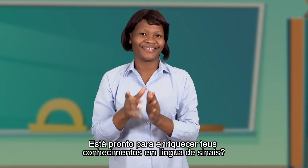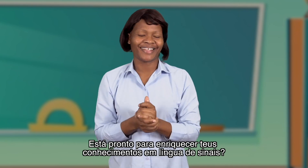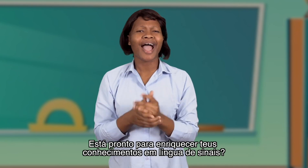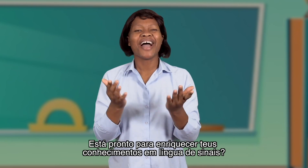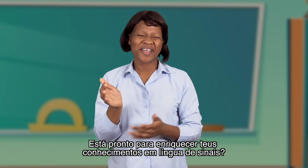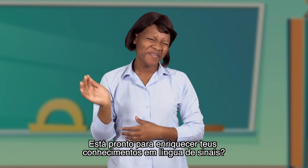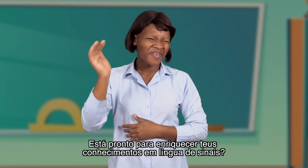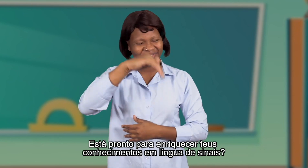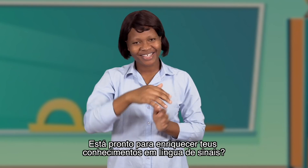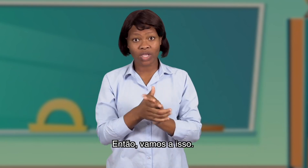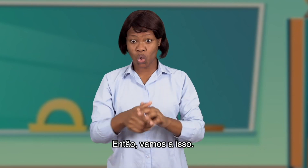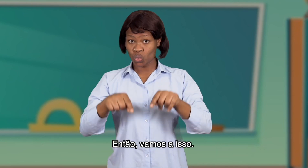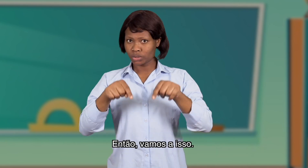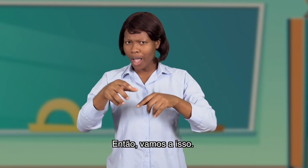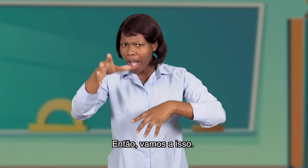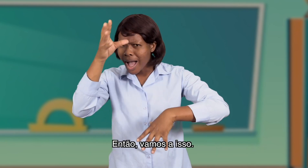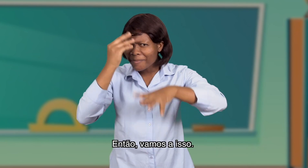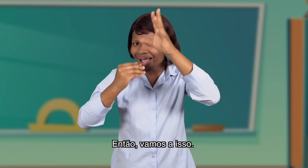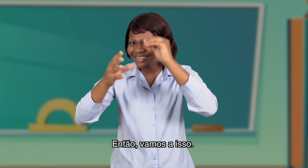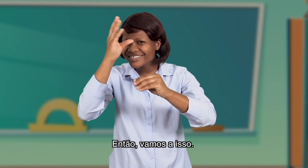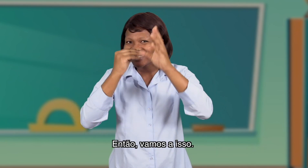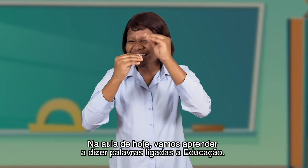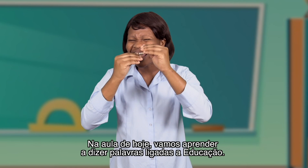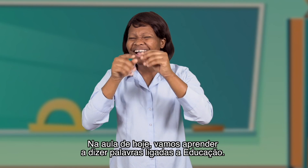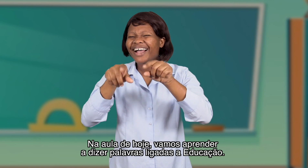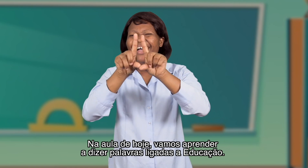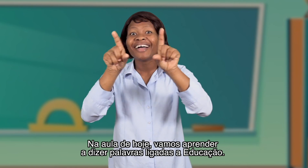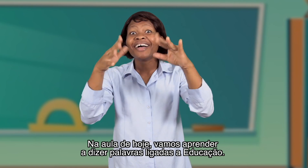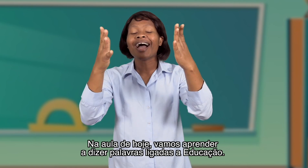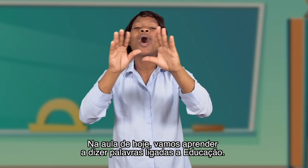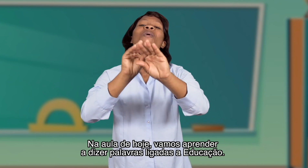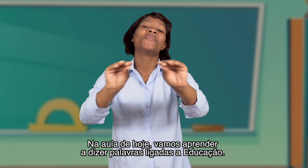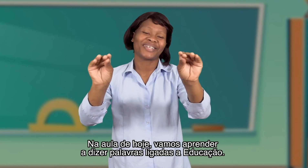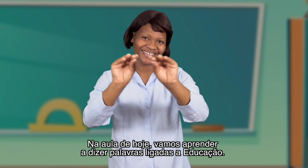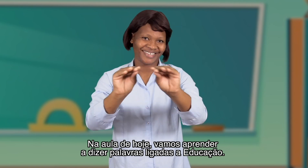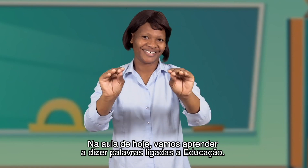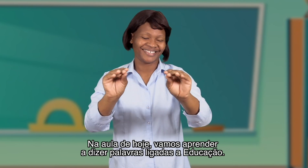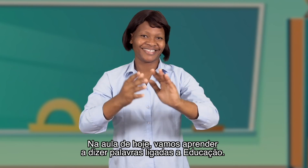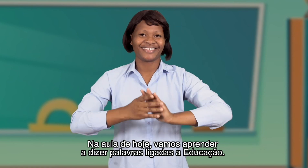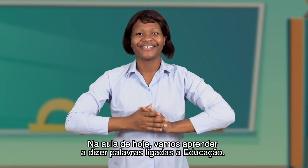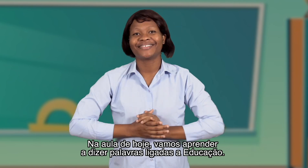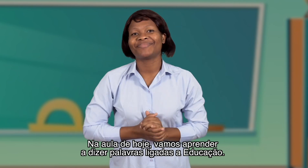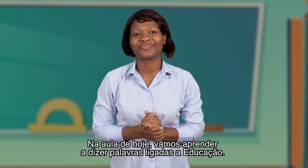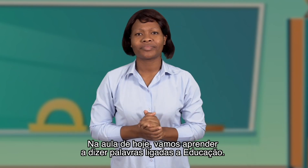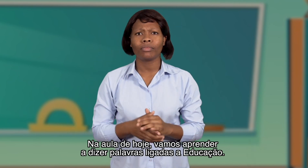língua de sinais então vamos a isso na aula de hoje vamos aprender a dizer palavras ligadas à